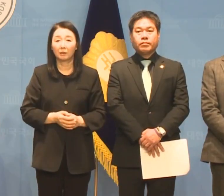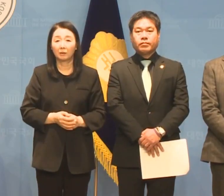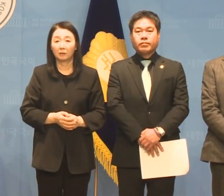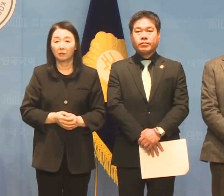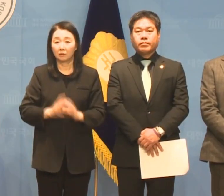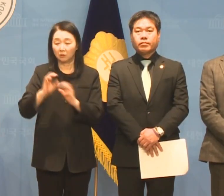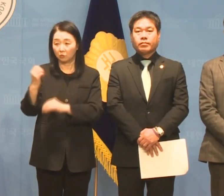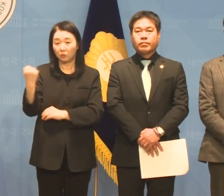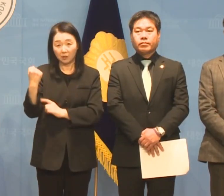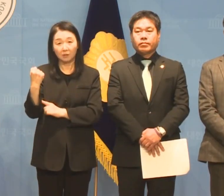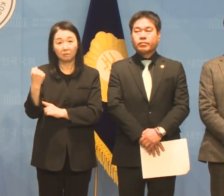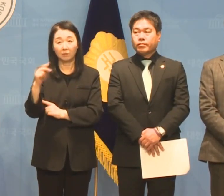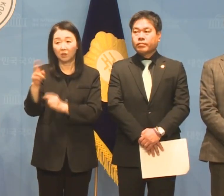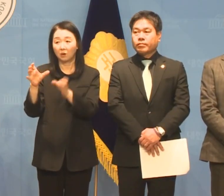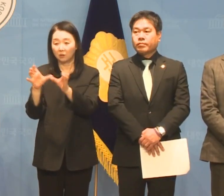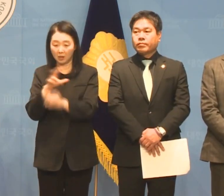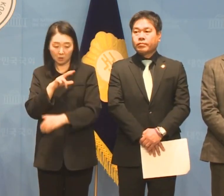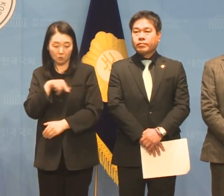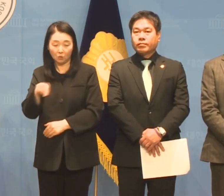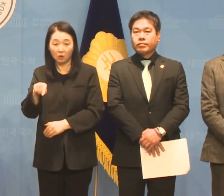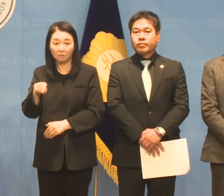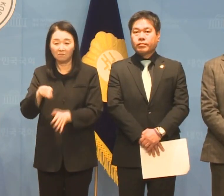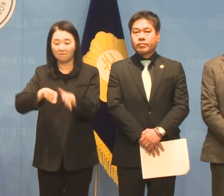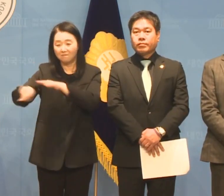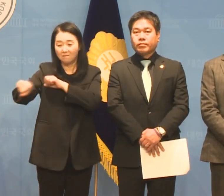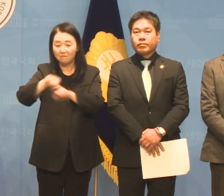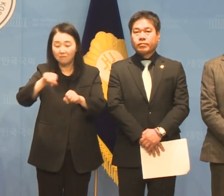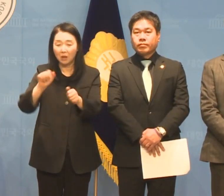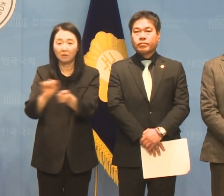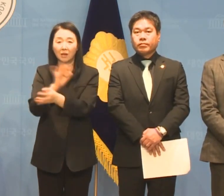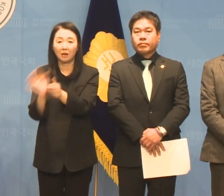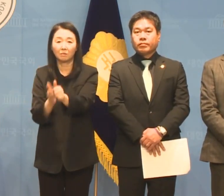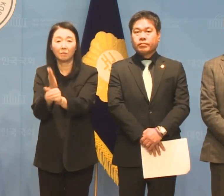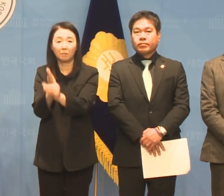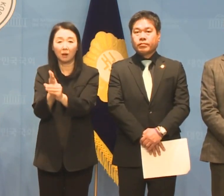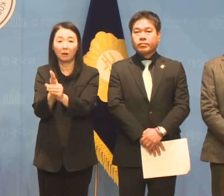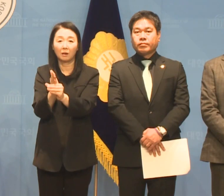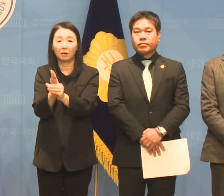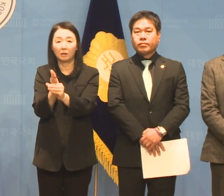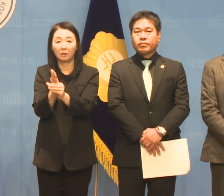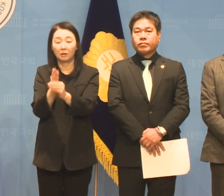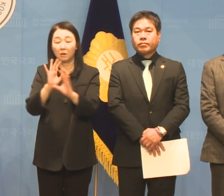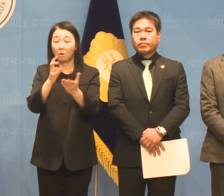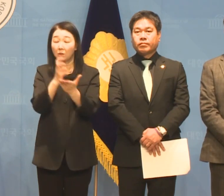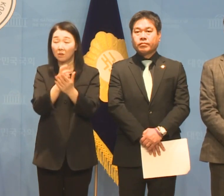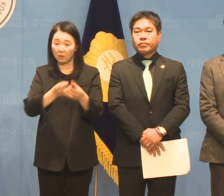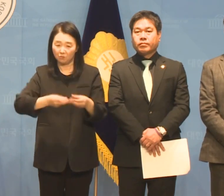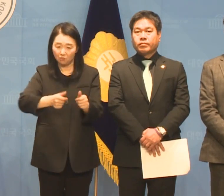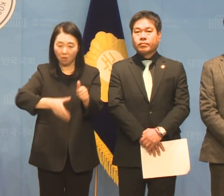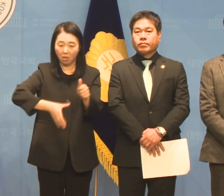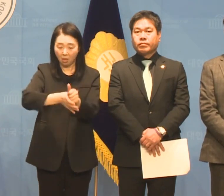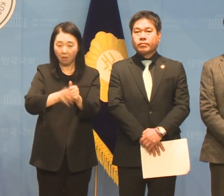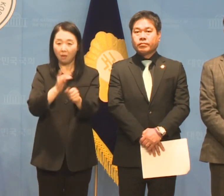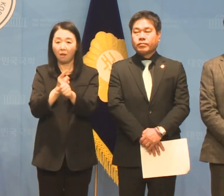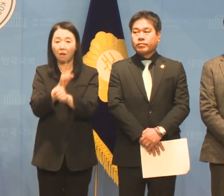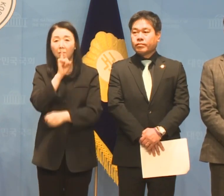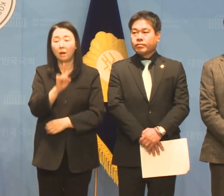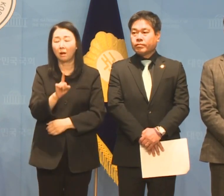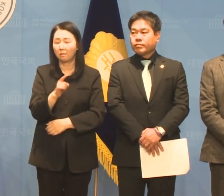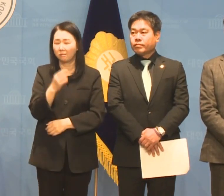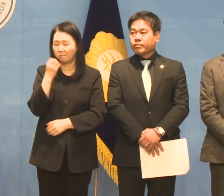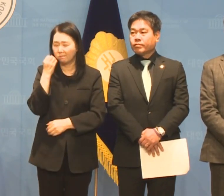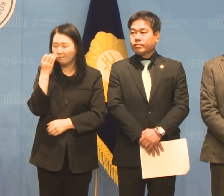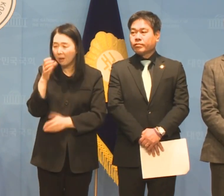그 여당 국민의힘이라는 여당 국회의원들이 나서서 내란을 선동하고 있습니다. 헌법재판소를 부셔버려야 된다라는 그런 말도 안